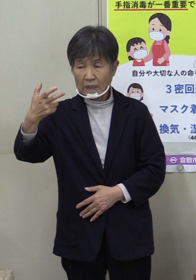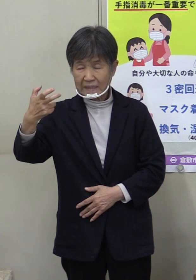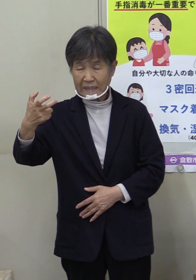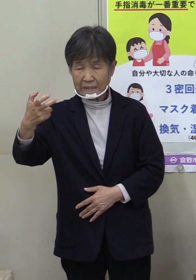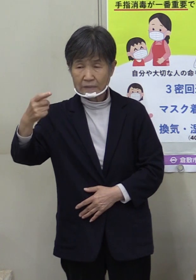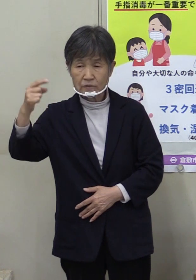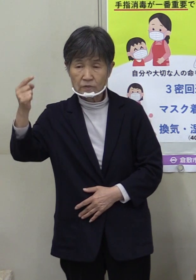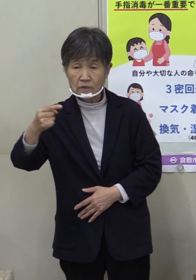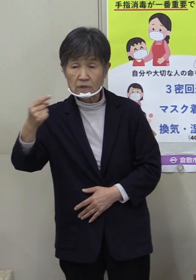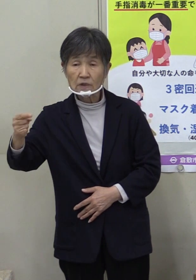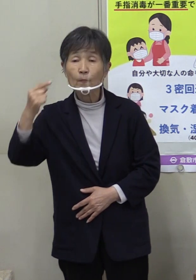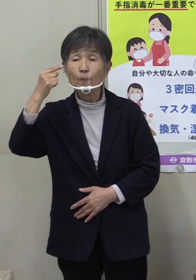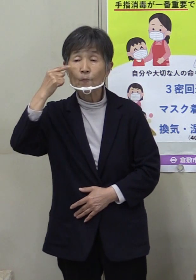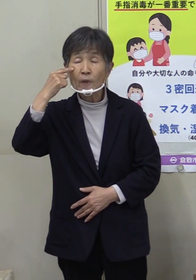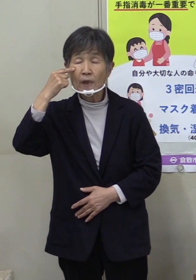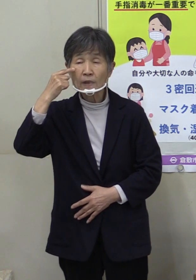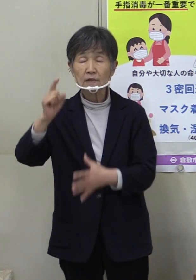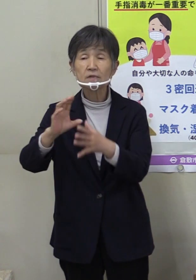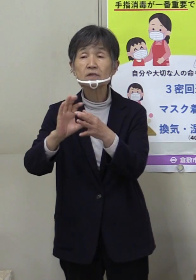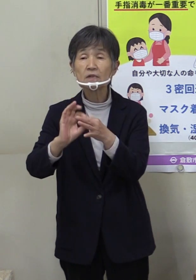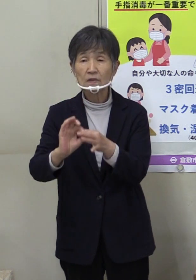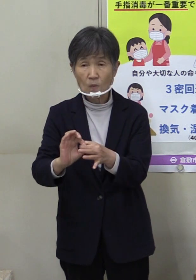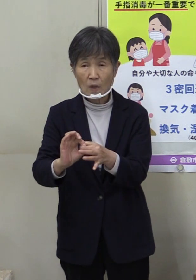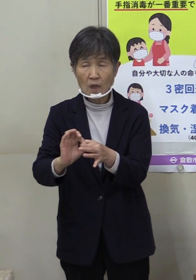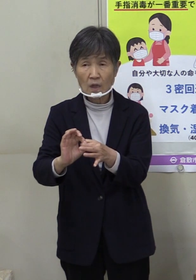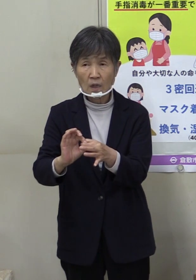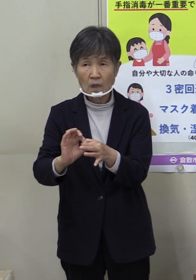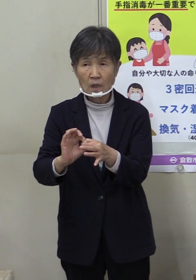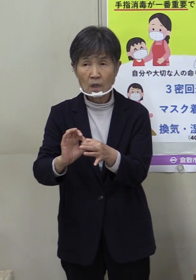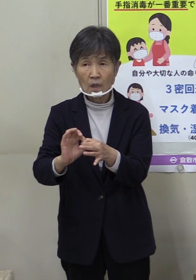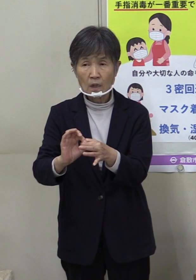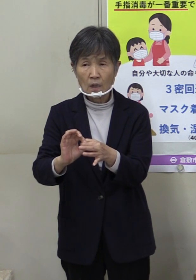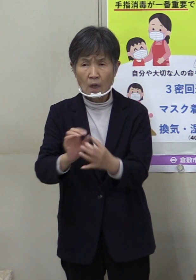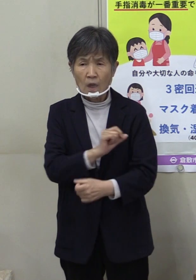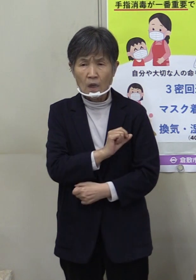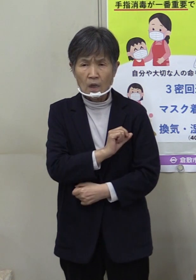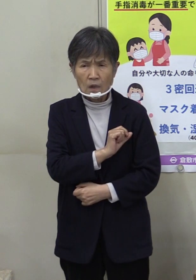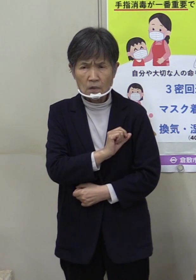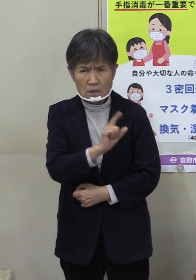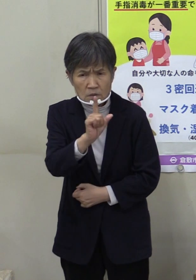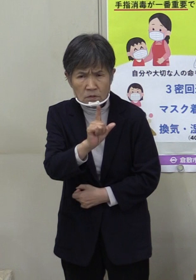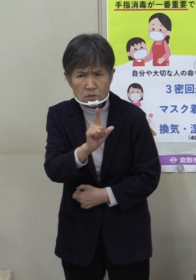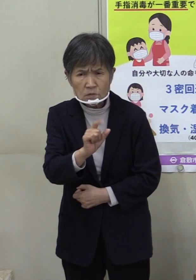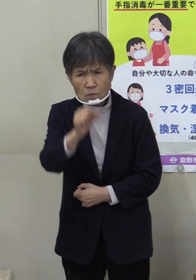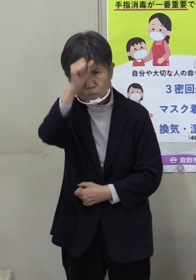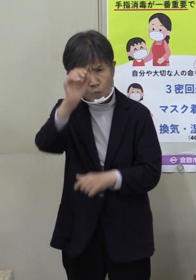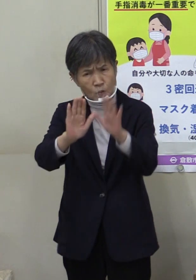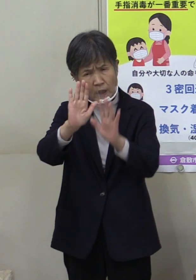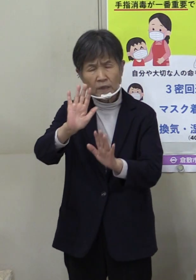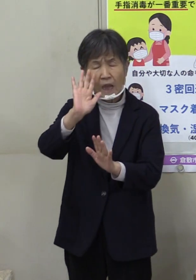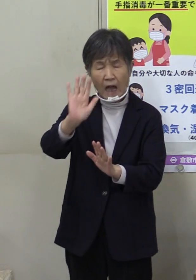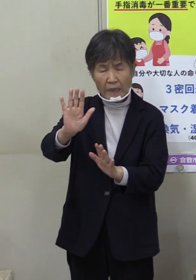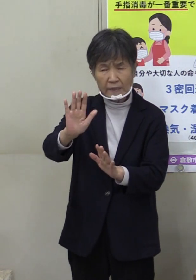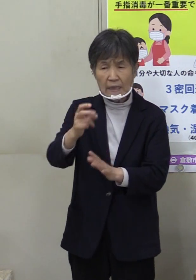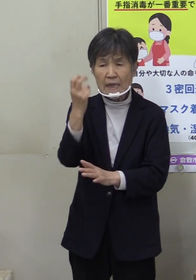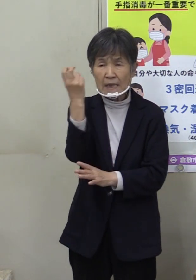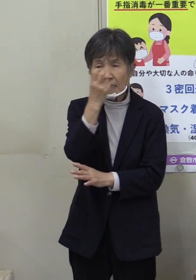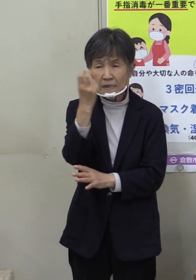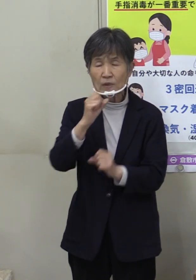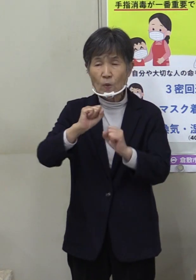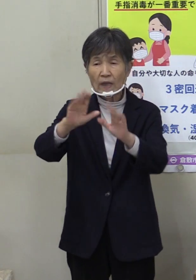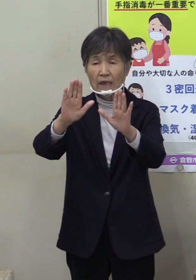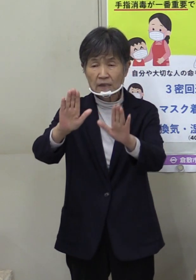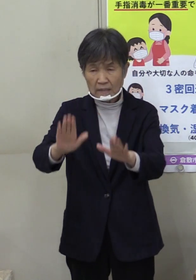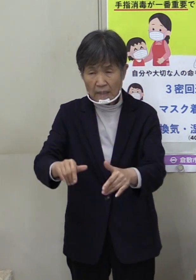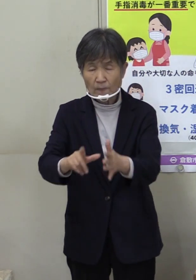971例目につきましては発熱などの症状があり、検査を実施した